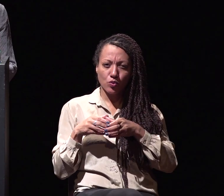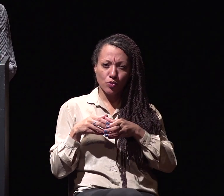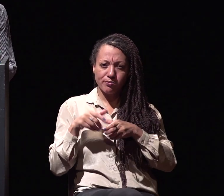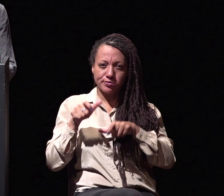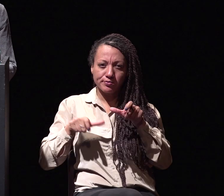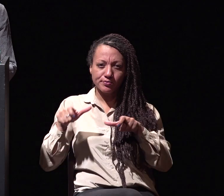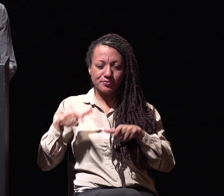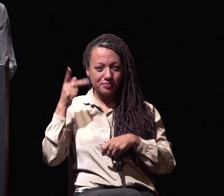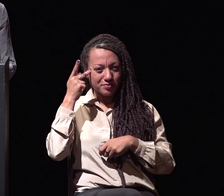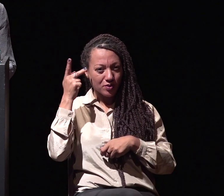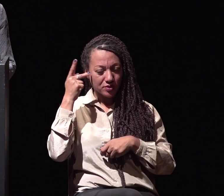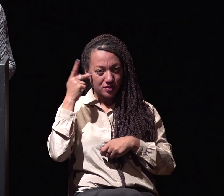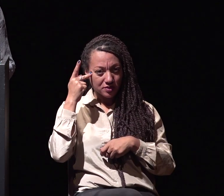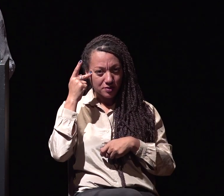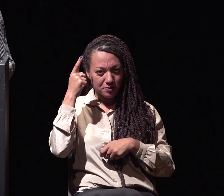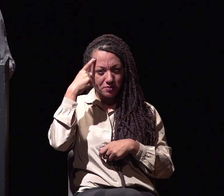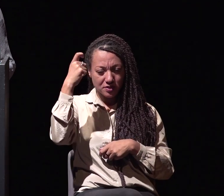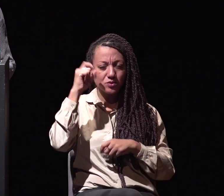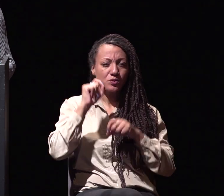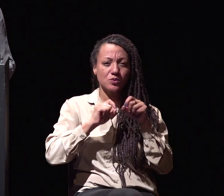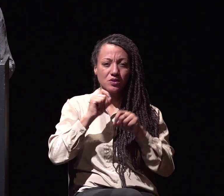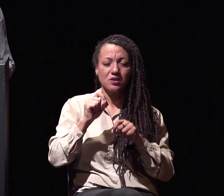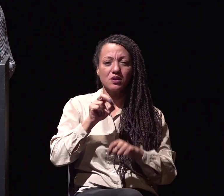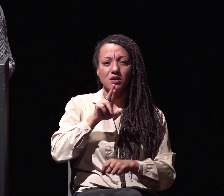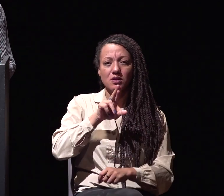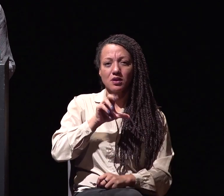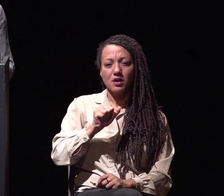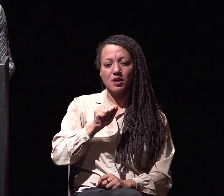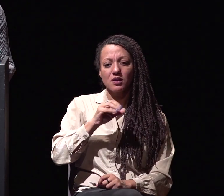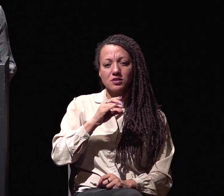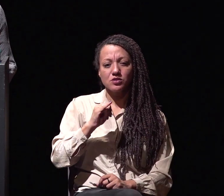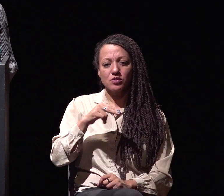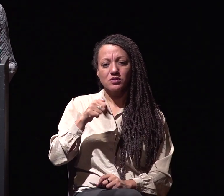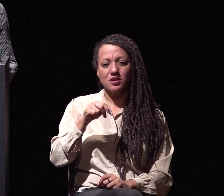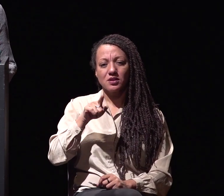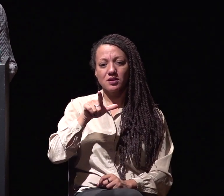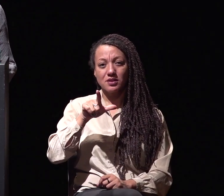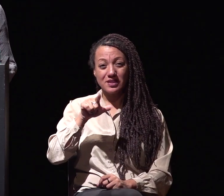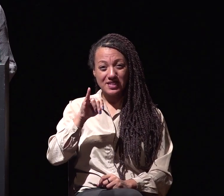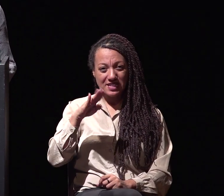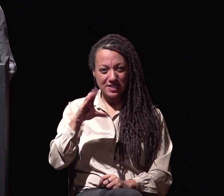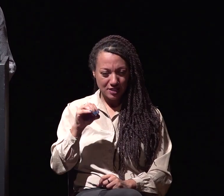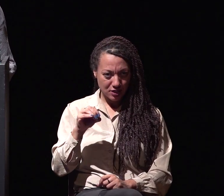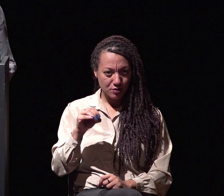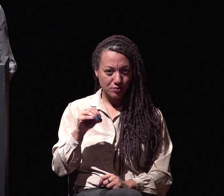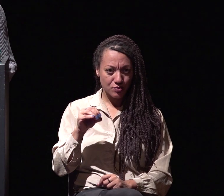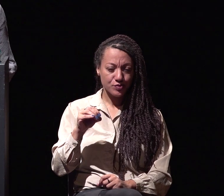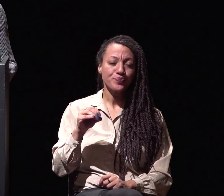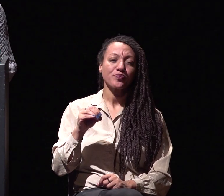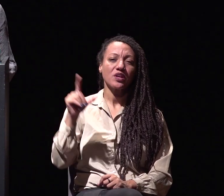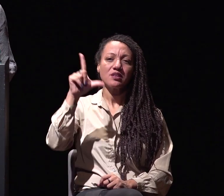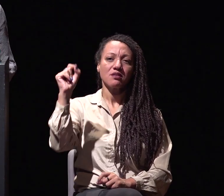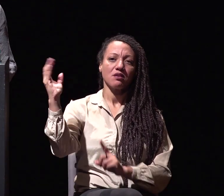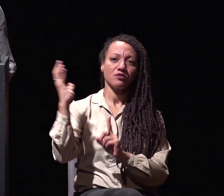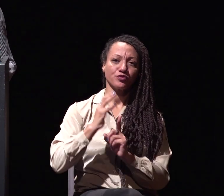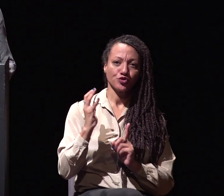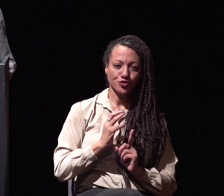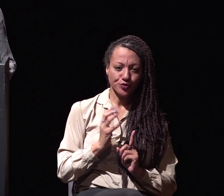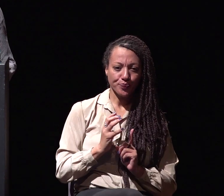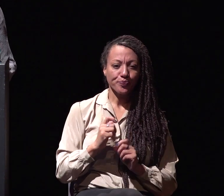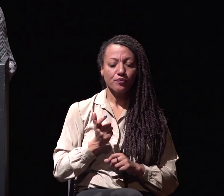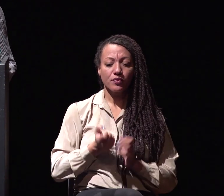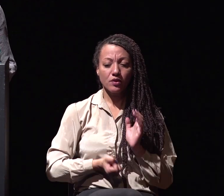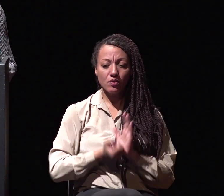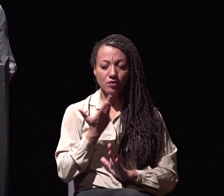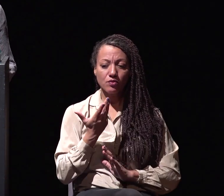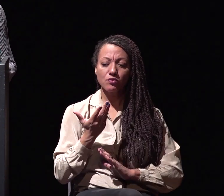para a arquiteta o seu entendimento do racionalismo originado na Itália. Foi na experiência da Bahia que ela encontrou um campo fértil